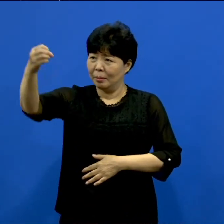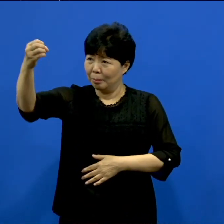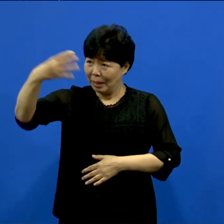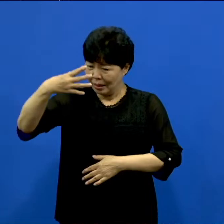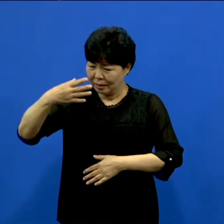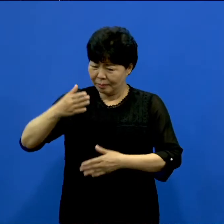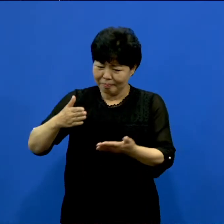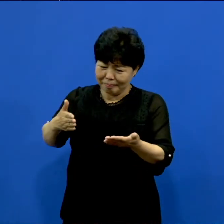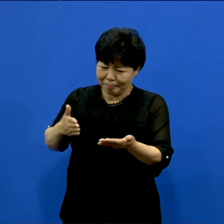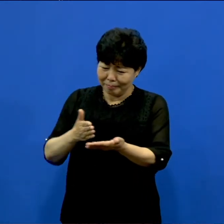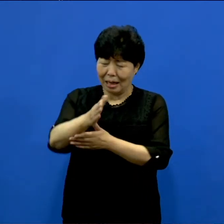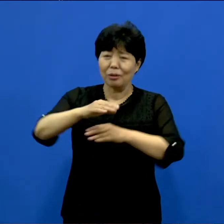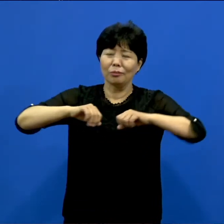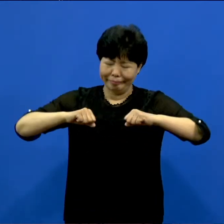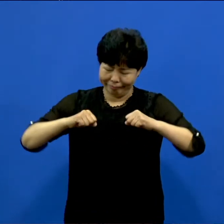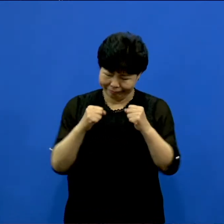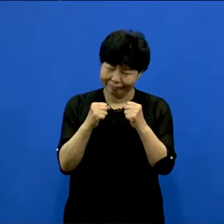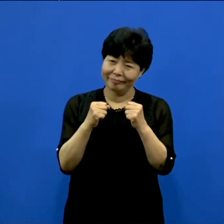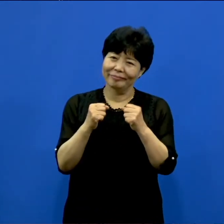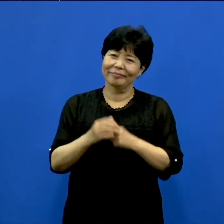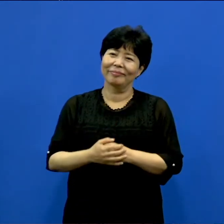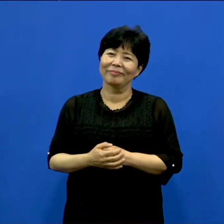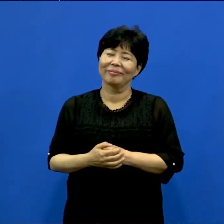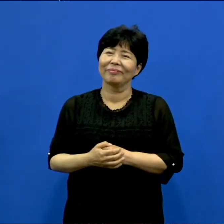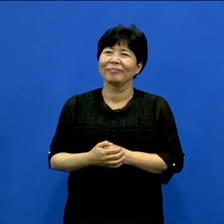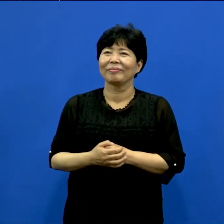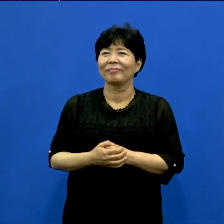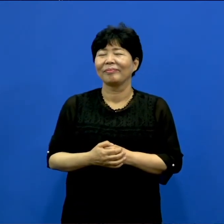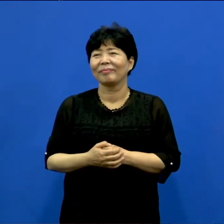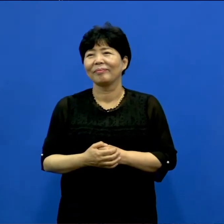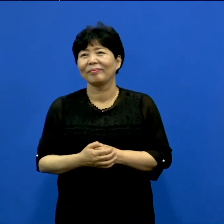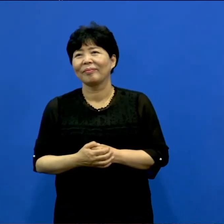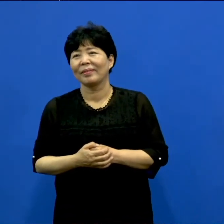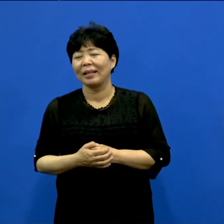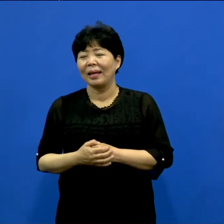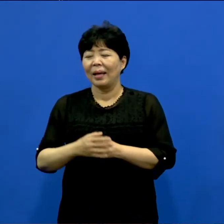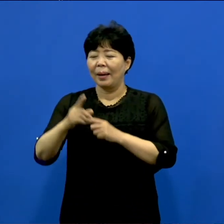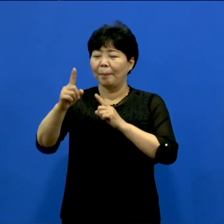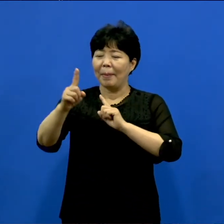있는 거예요. 어떻게 이런 태도를 가질 수 있어요, 여러분? 하나님의